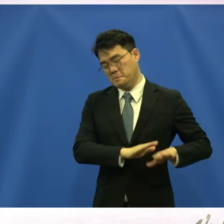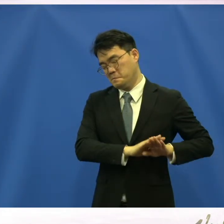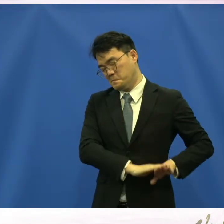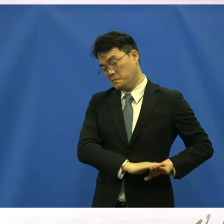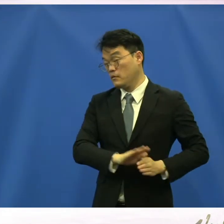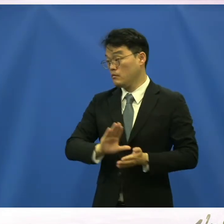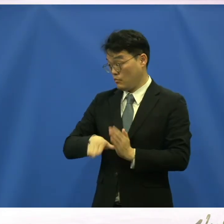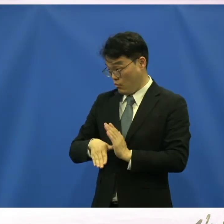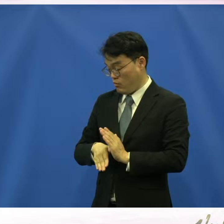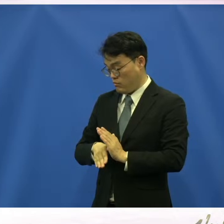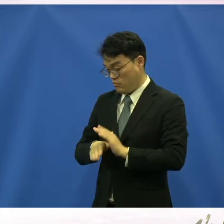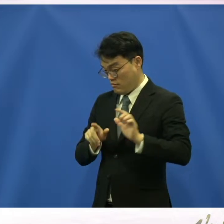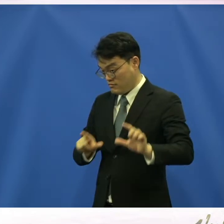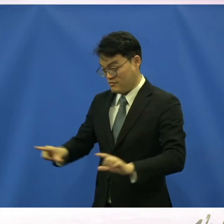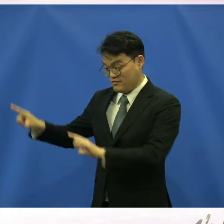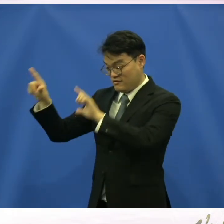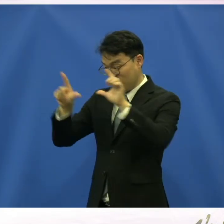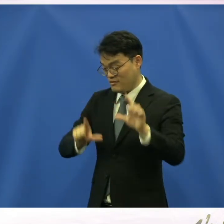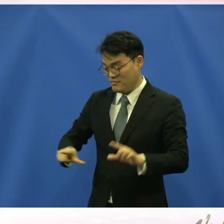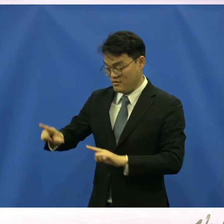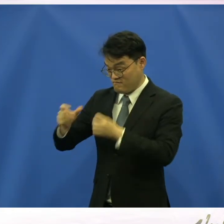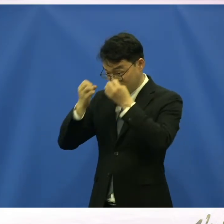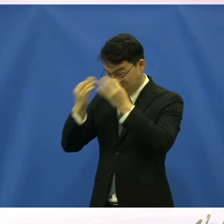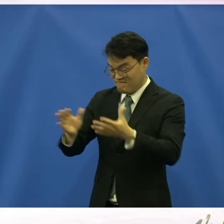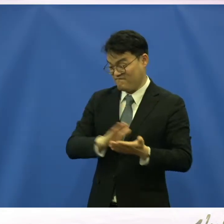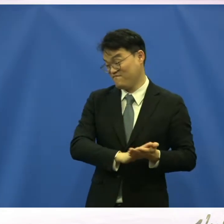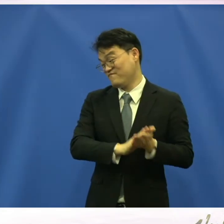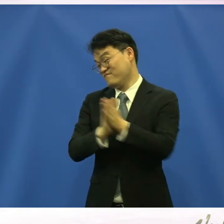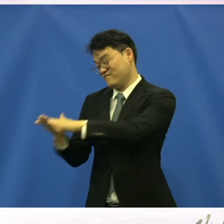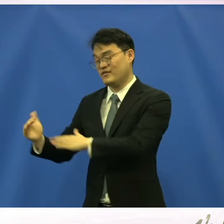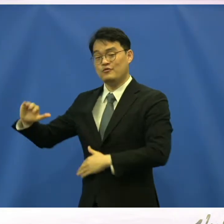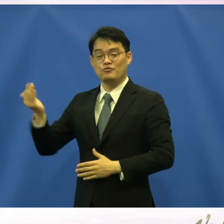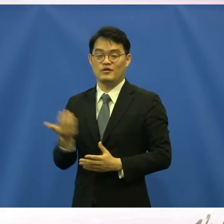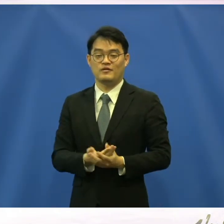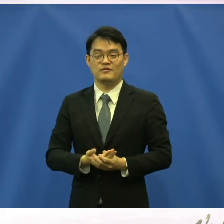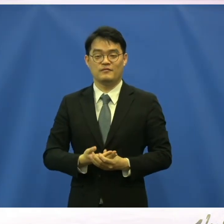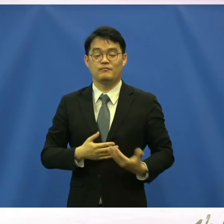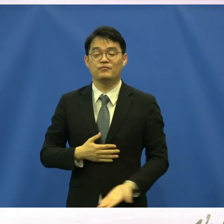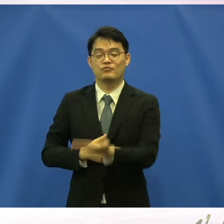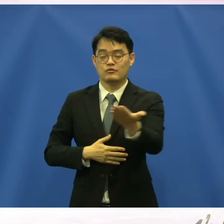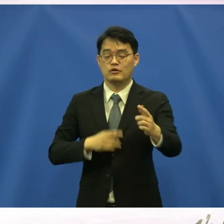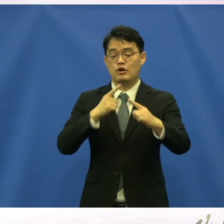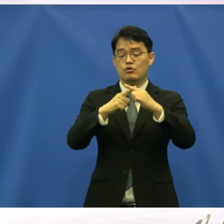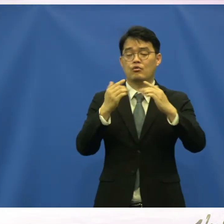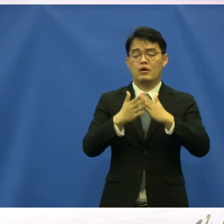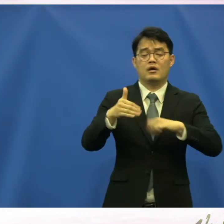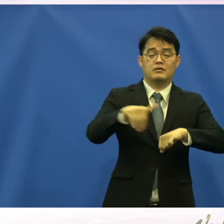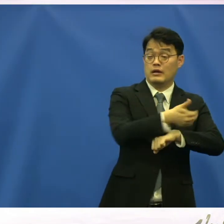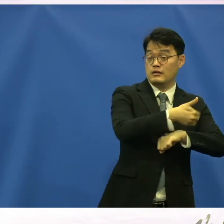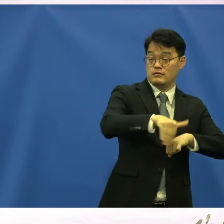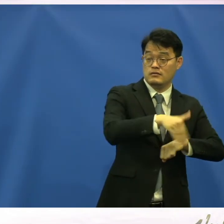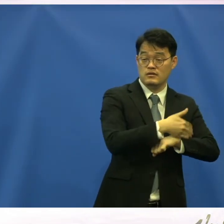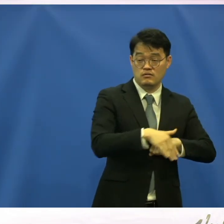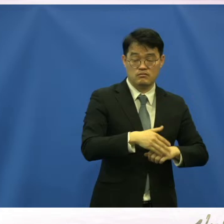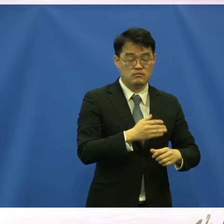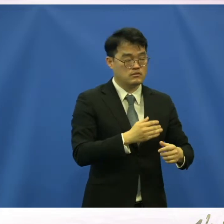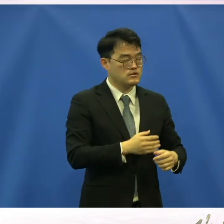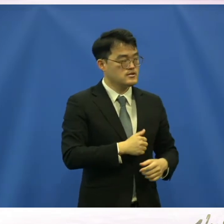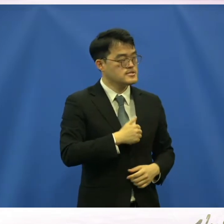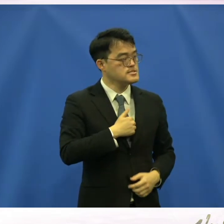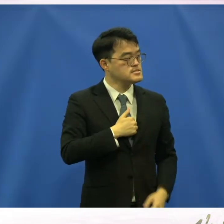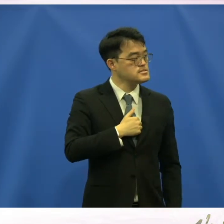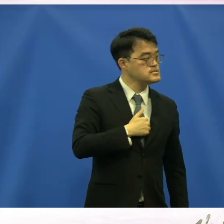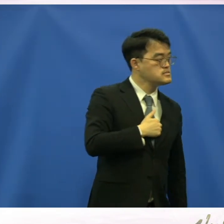왜 삶이 안 달라집니까? 교회를 다녀도 자아가 안 죽은 거예요. 펄펄 갈수록 살아.